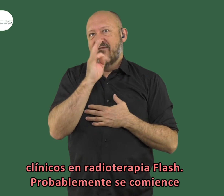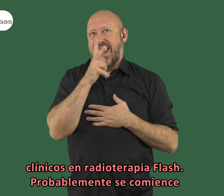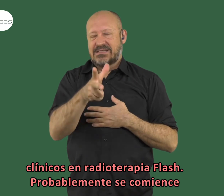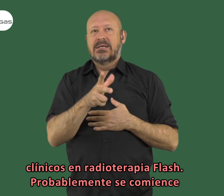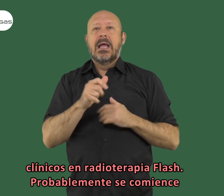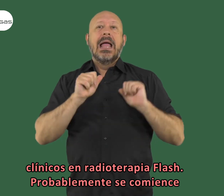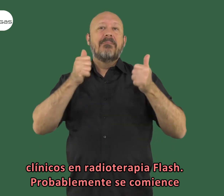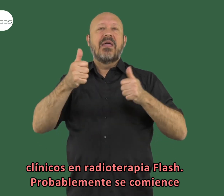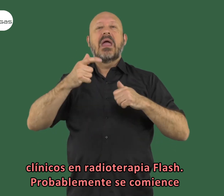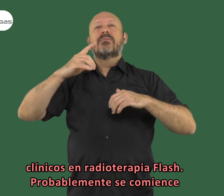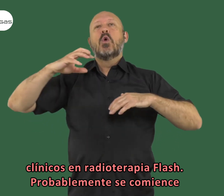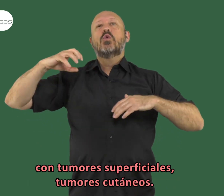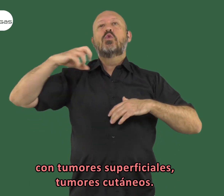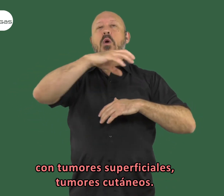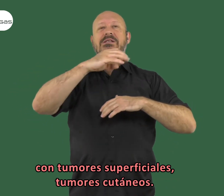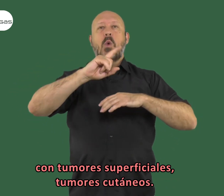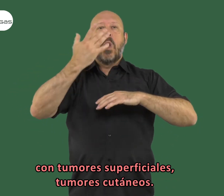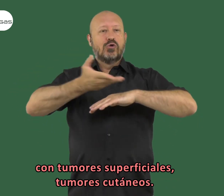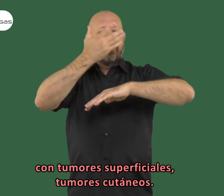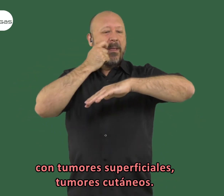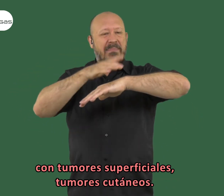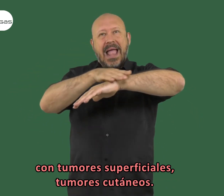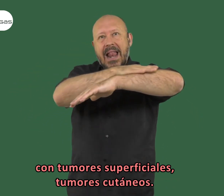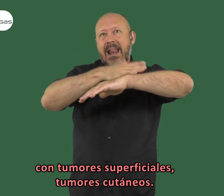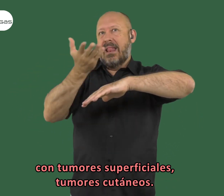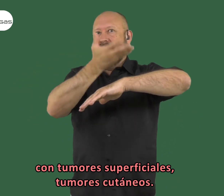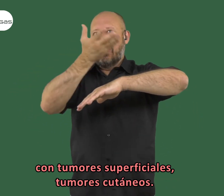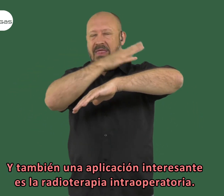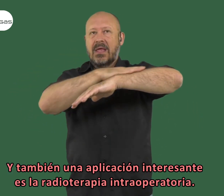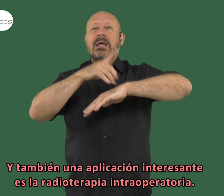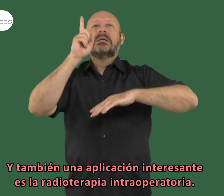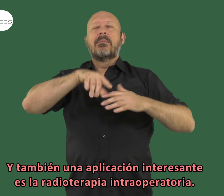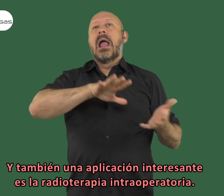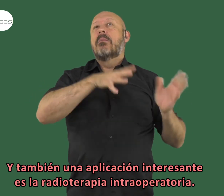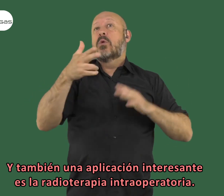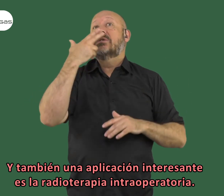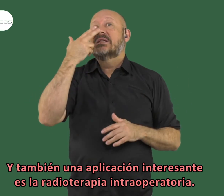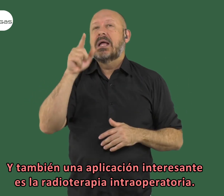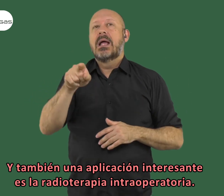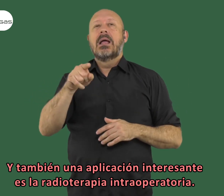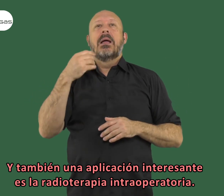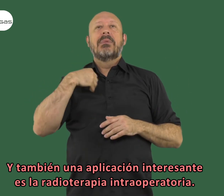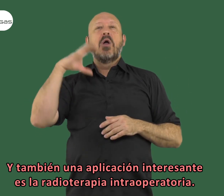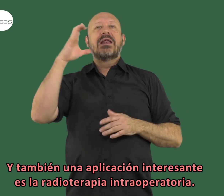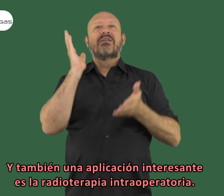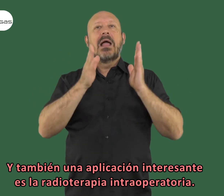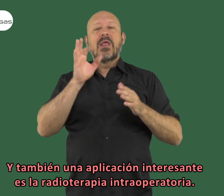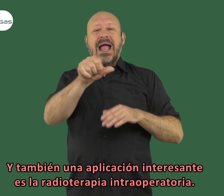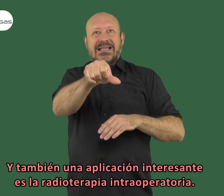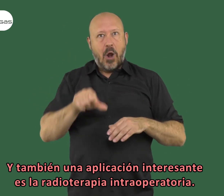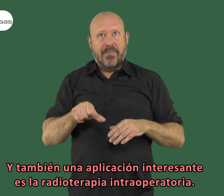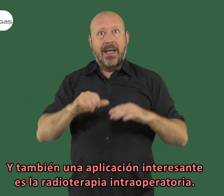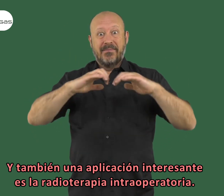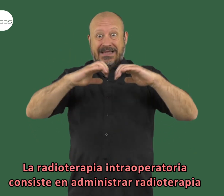flash. Probablemente se comience con tumores superficiales, tumores cutáneos y también una aplicación interesante es la